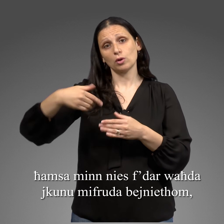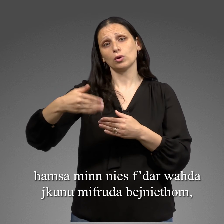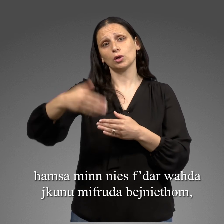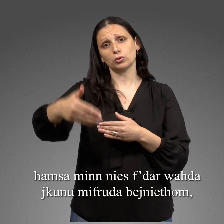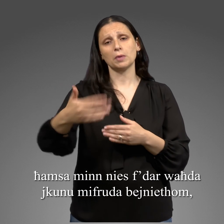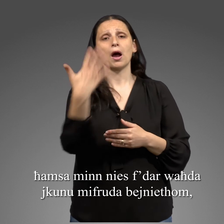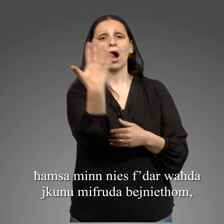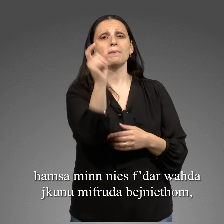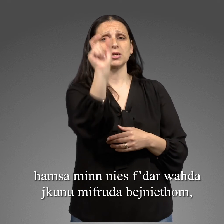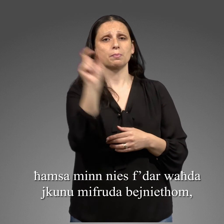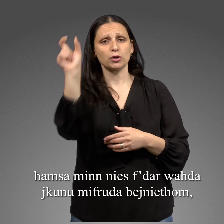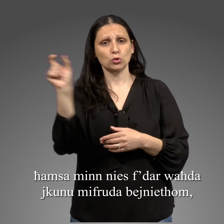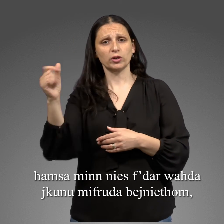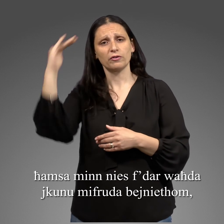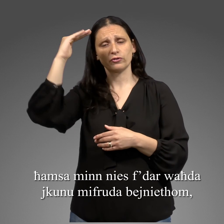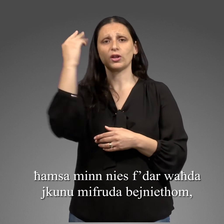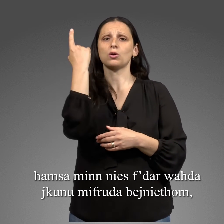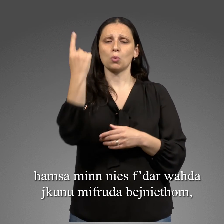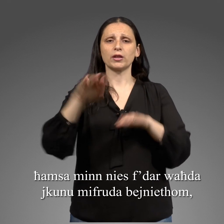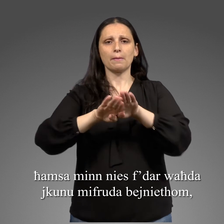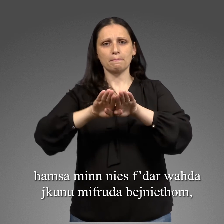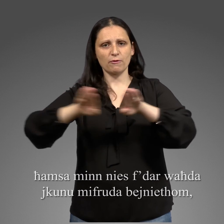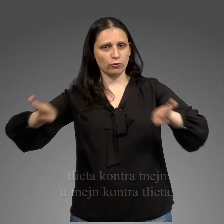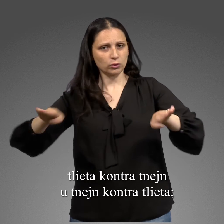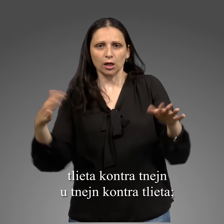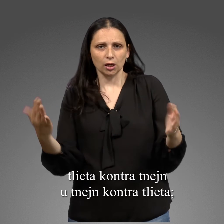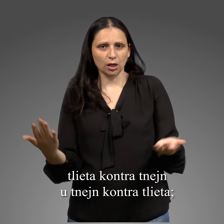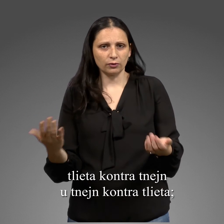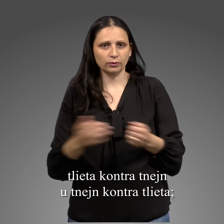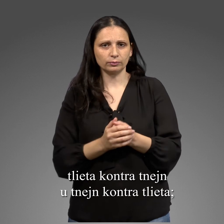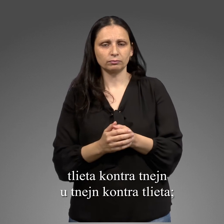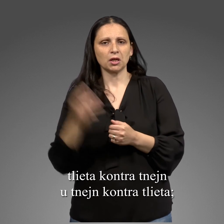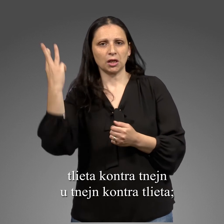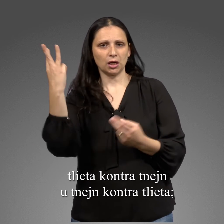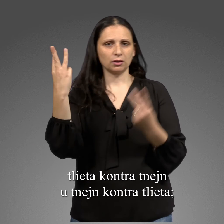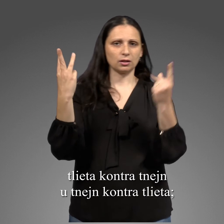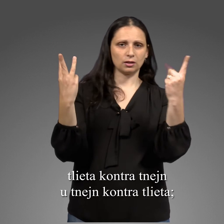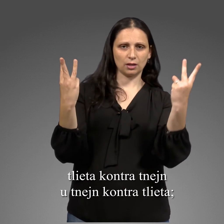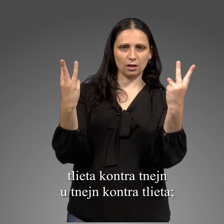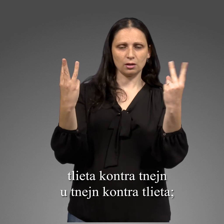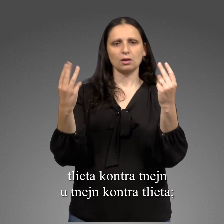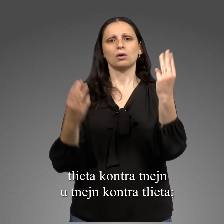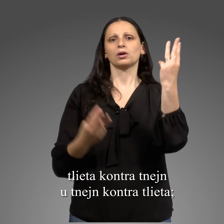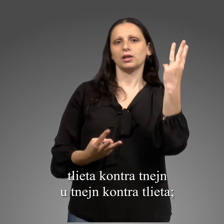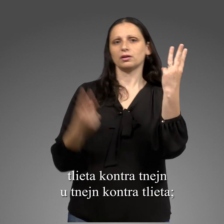min n-nies f-darwada, jikurnu mifruda bejnietum. Tlita kontra t-nejn, u t-nejn kontra t-lita.